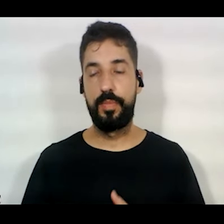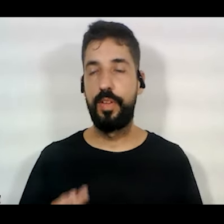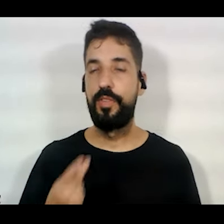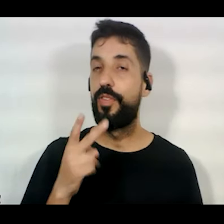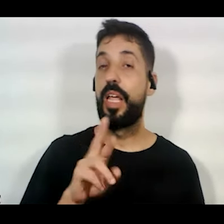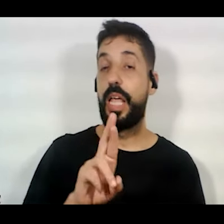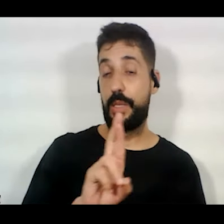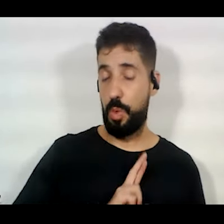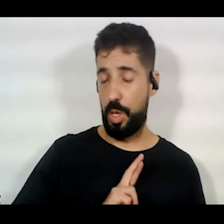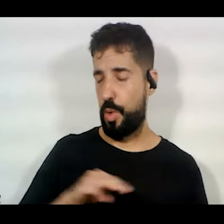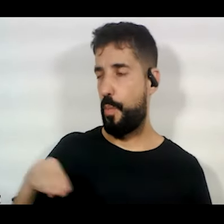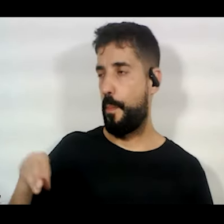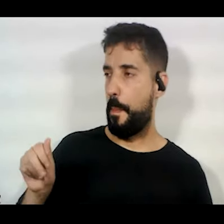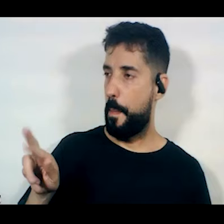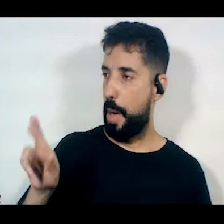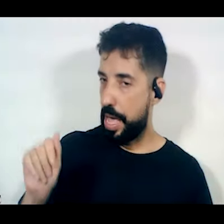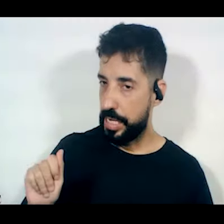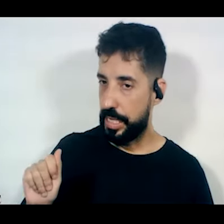eu